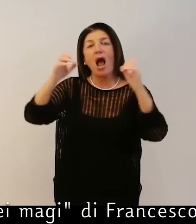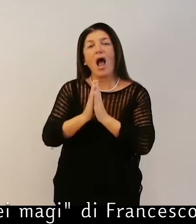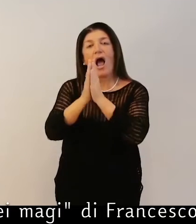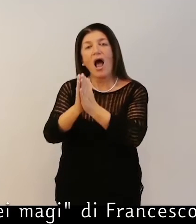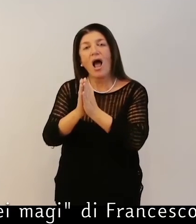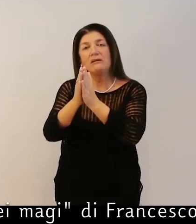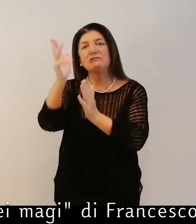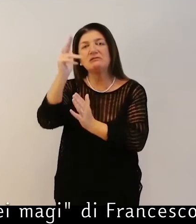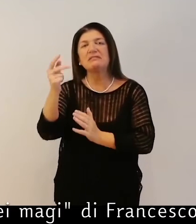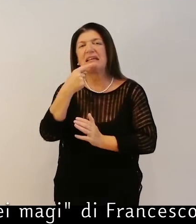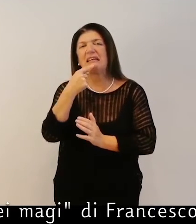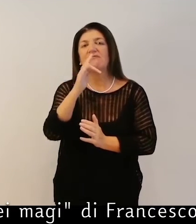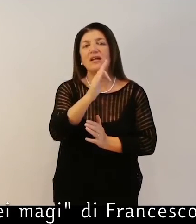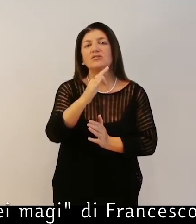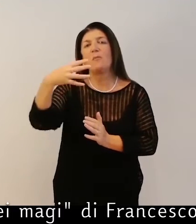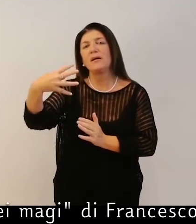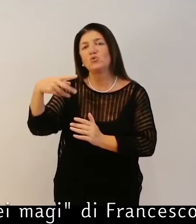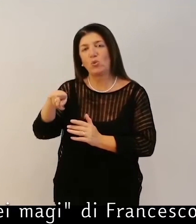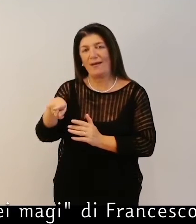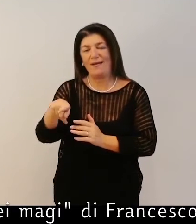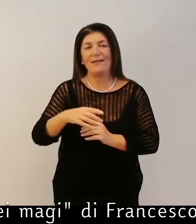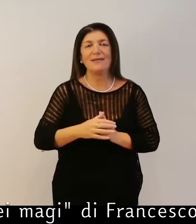Mazzucchelli, detto il Morazzone.